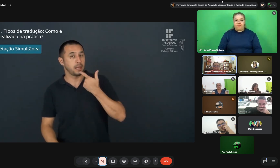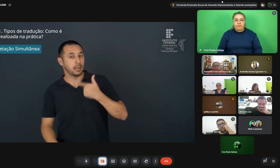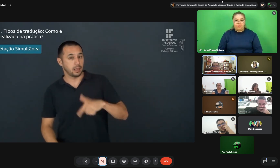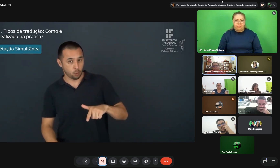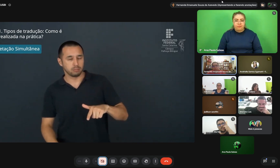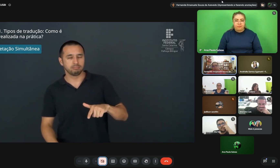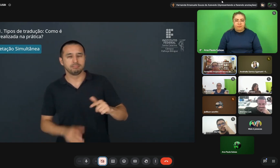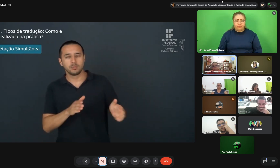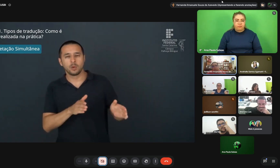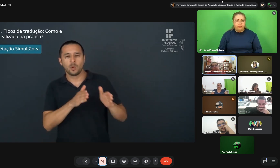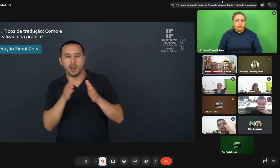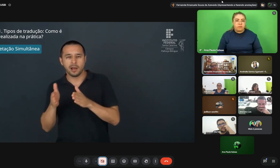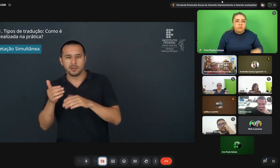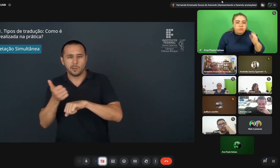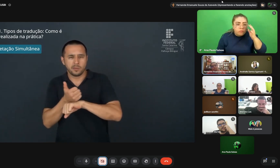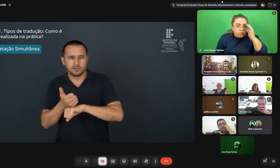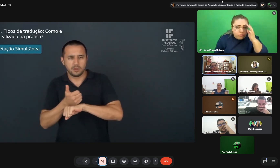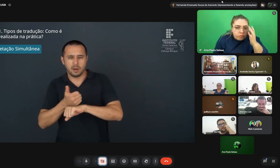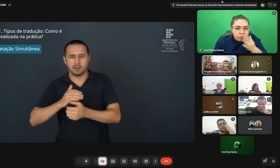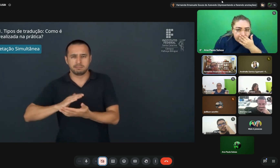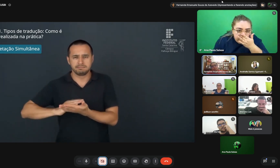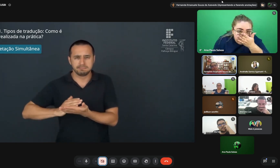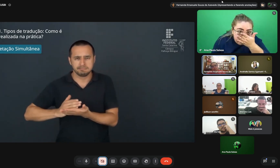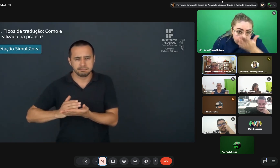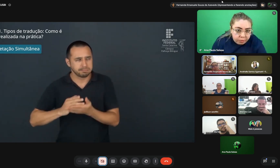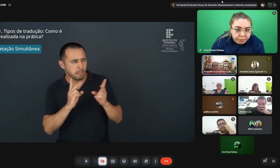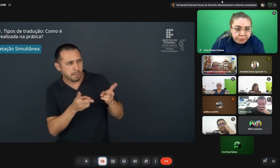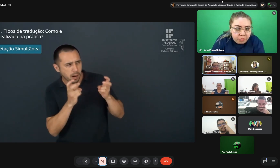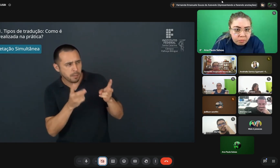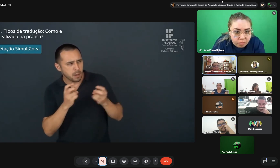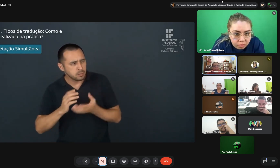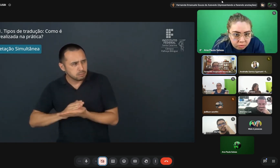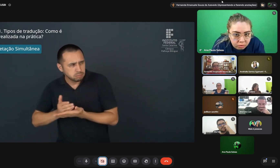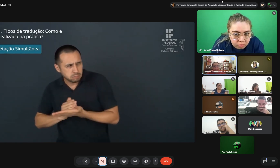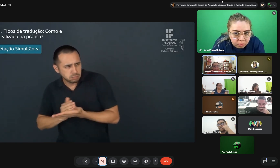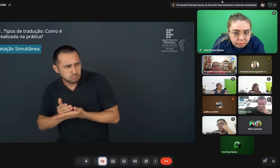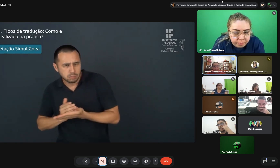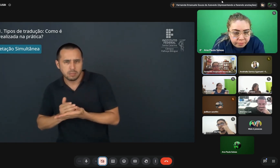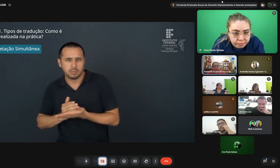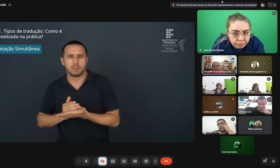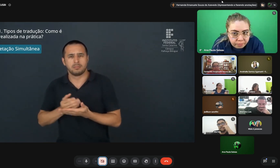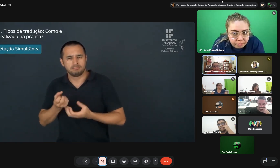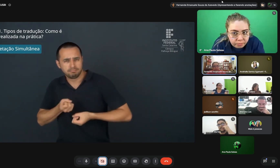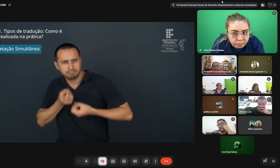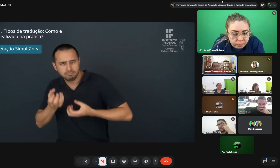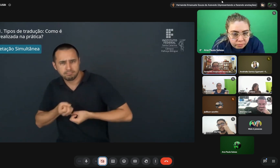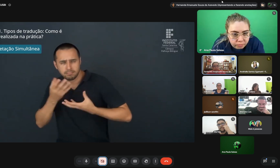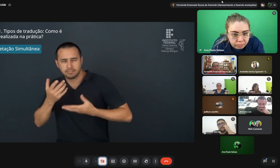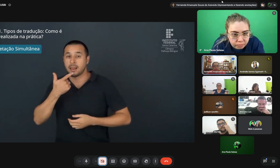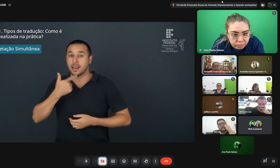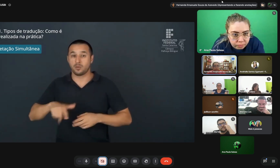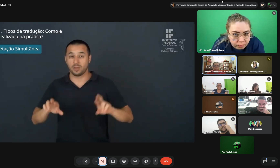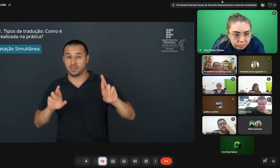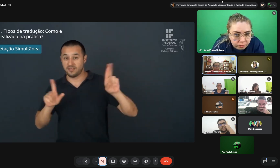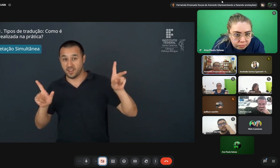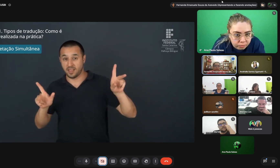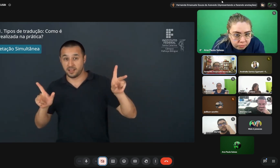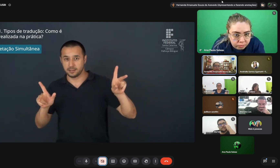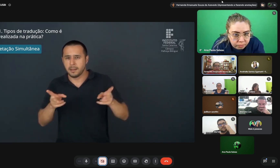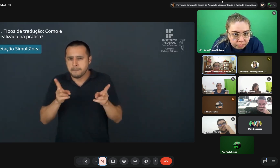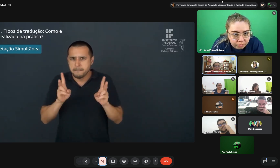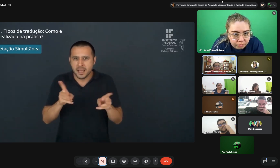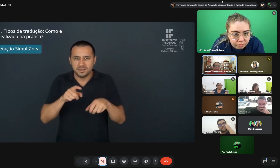A interpretação simultânea, o profissional pega de uma língua, faz a questão daquele conteúdo e